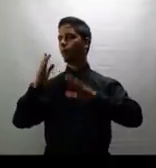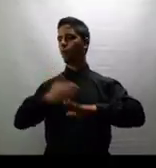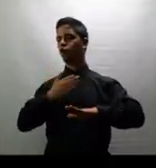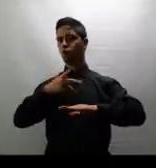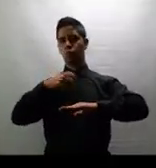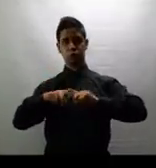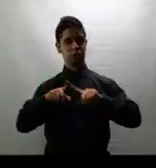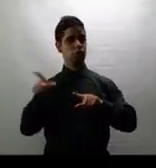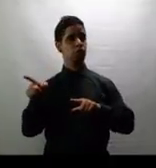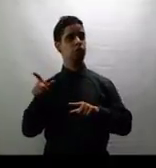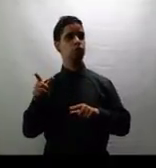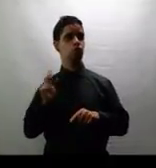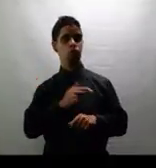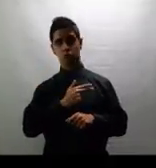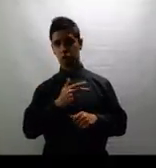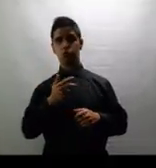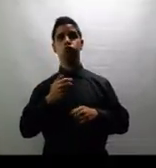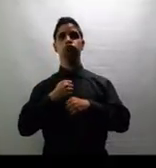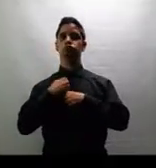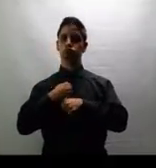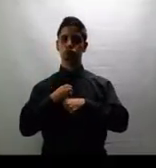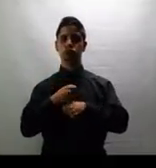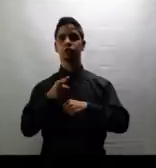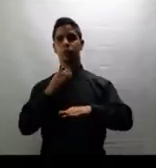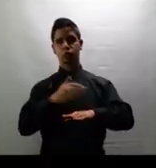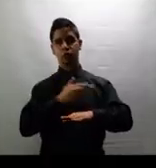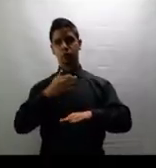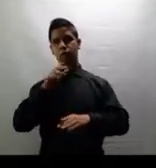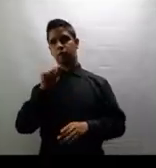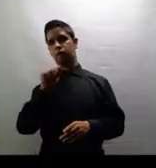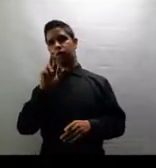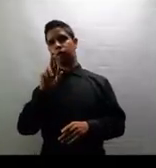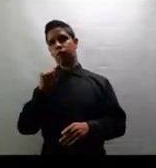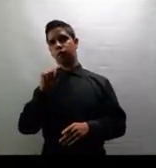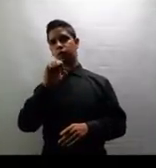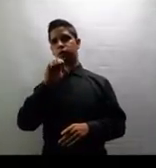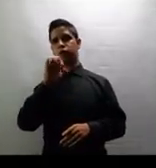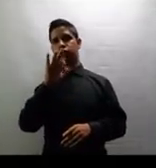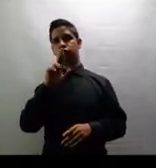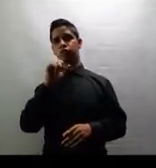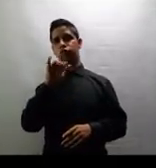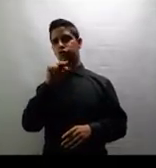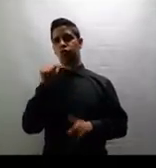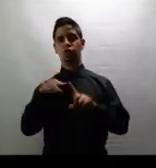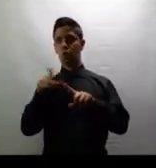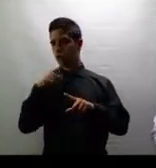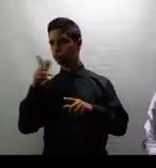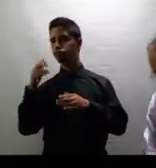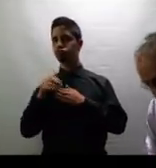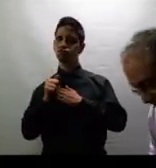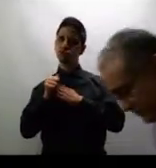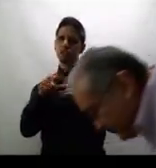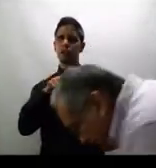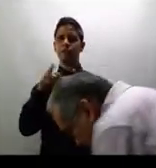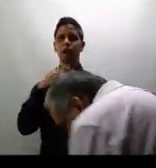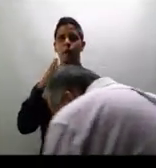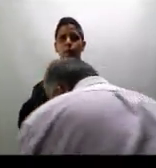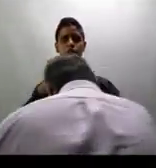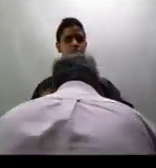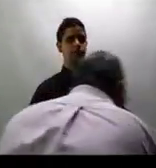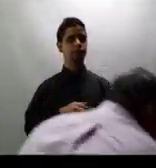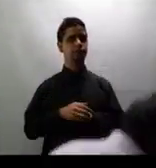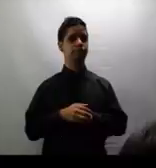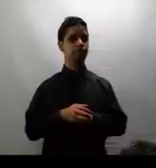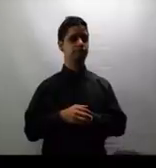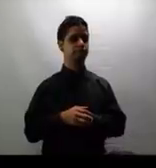nuestro compositor del tema de arte fusión prócer puertorriqueño de la cerca para mí